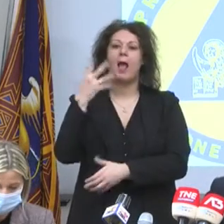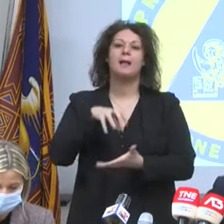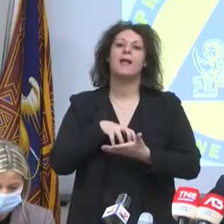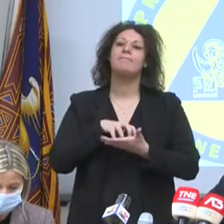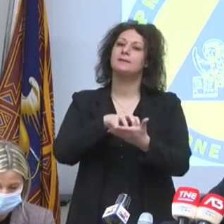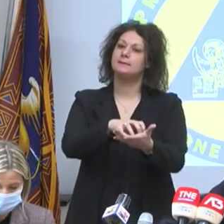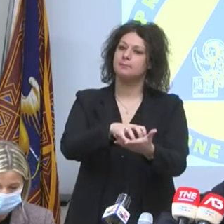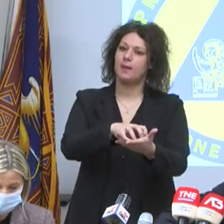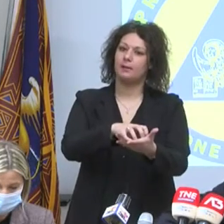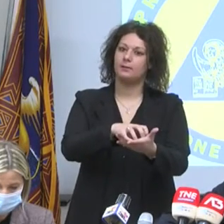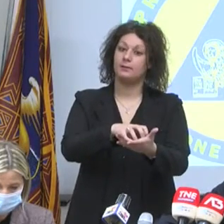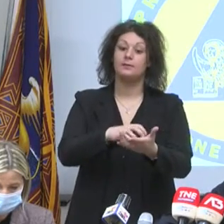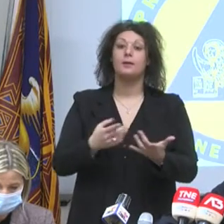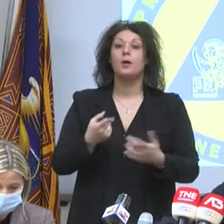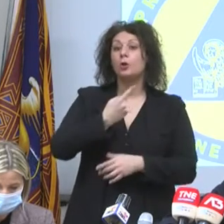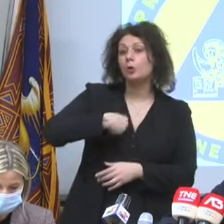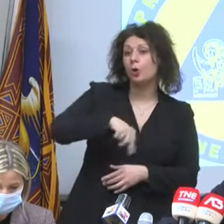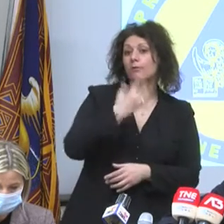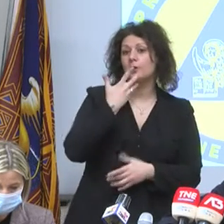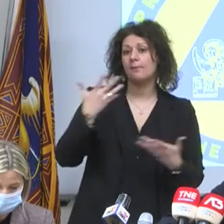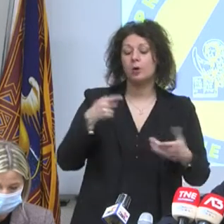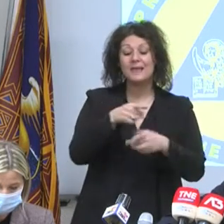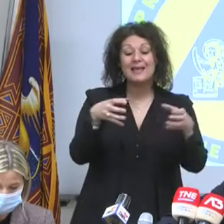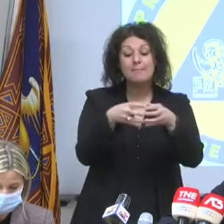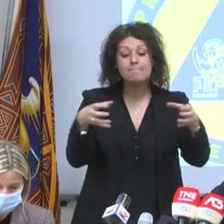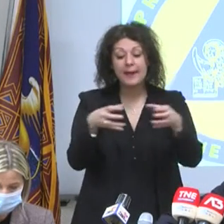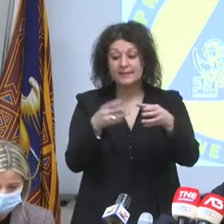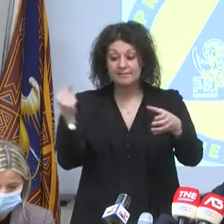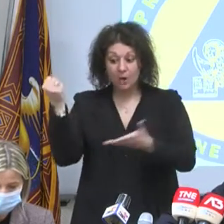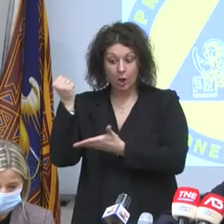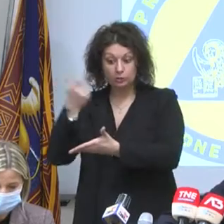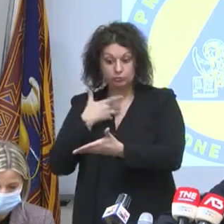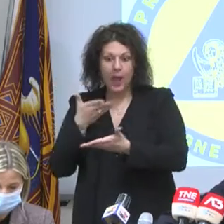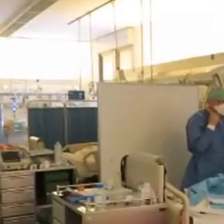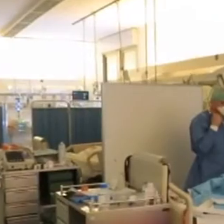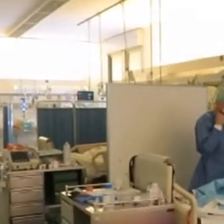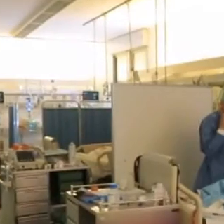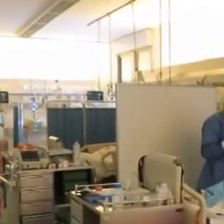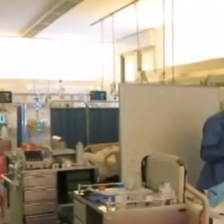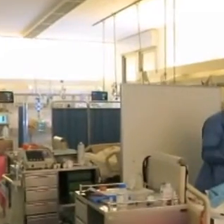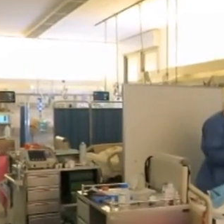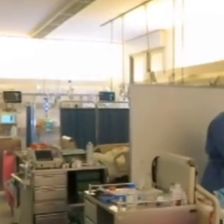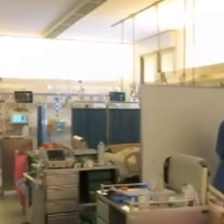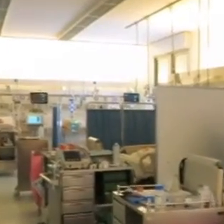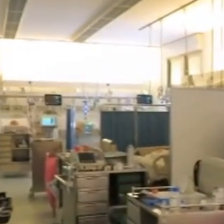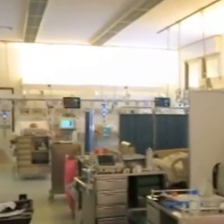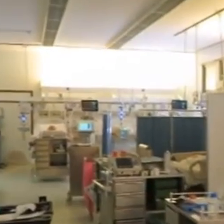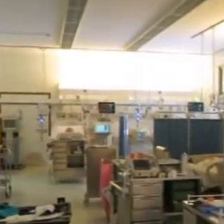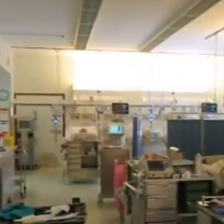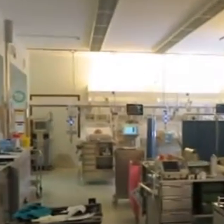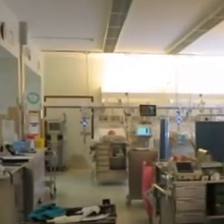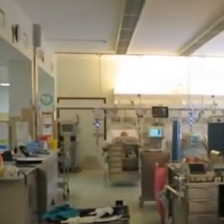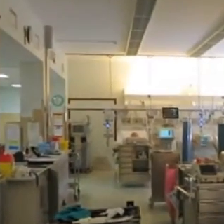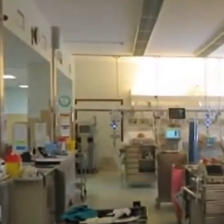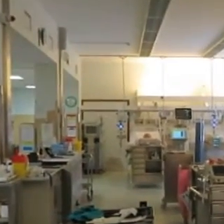aiutare le imprese con quei soldi e creare occupazione tutto il resto è divagazione sul tema intanto migliorano in veneto i